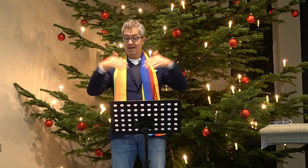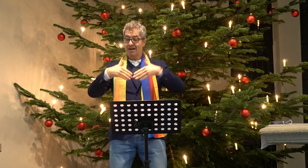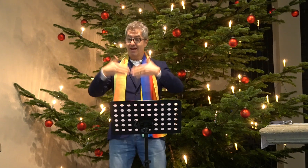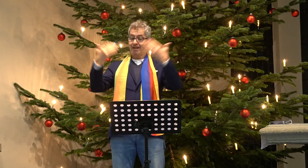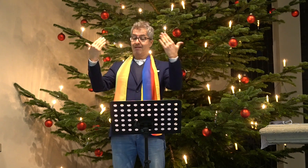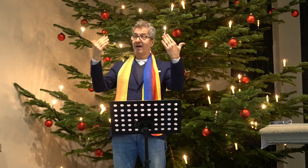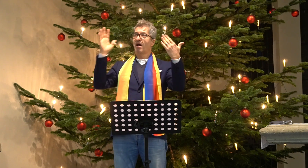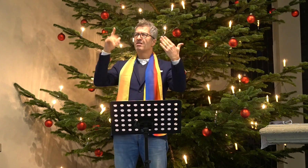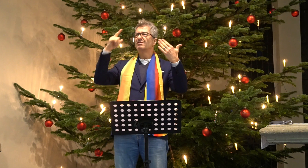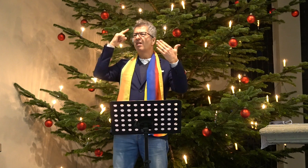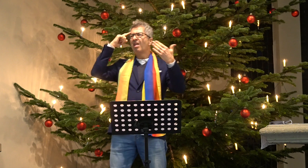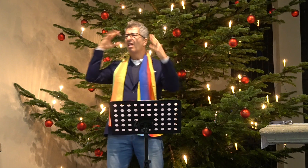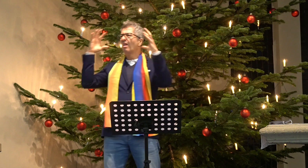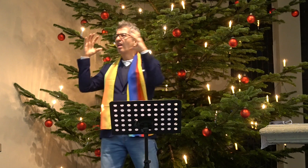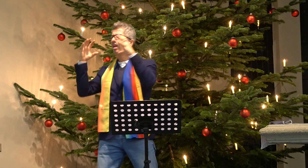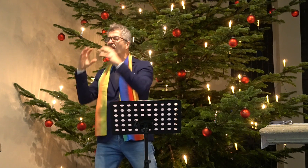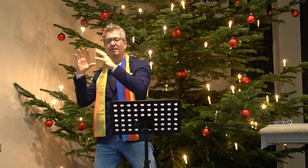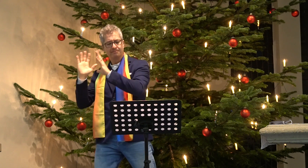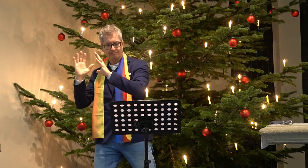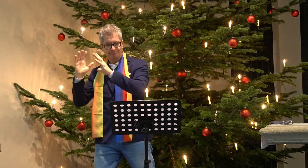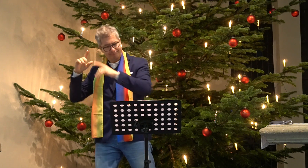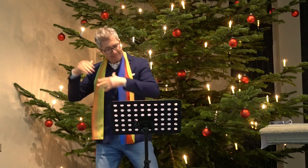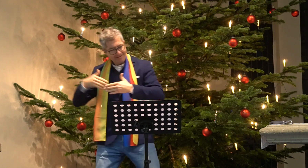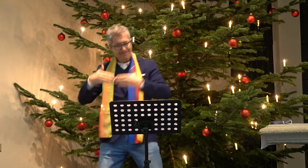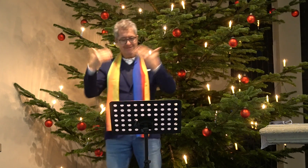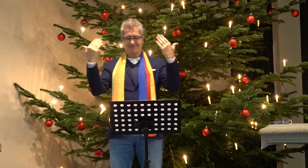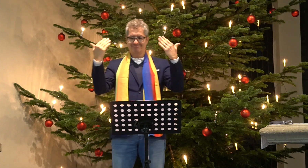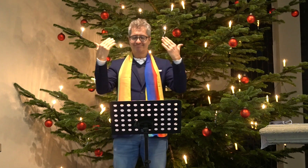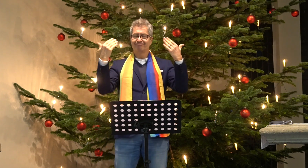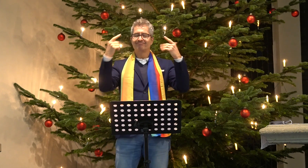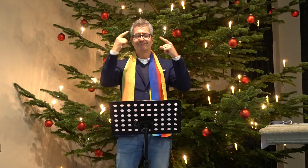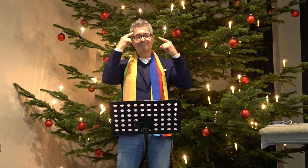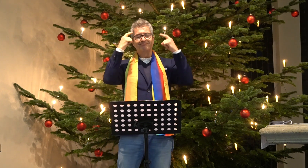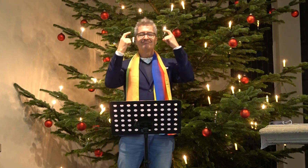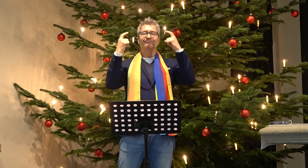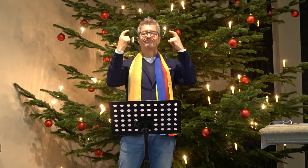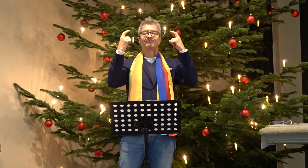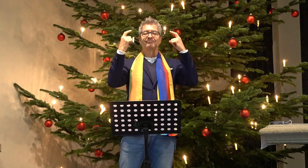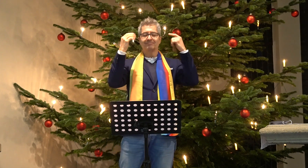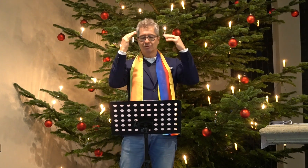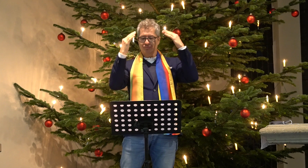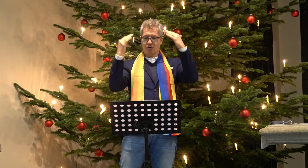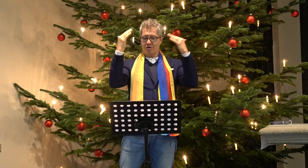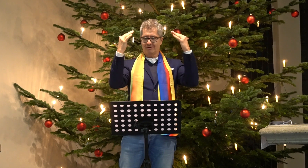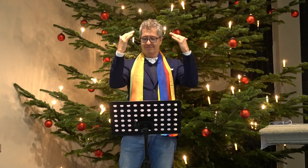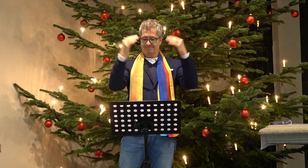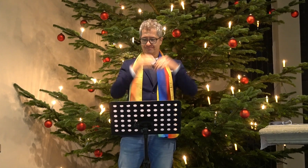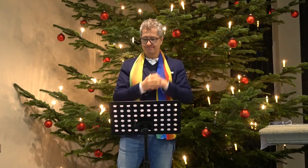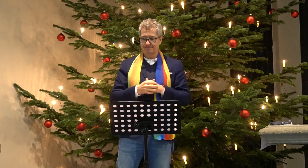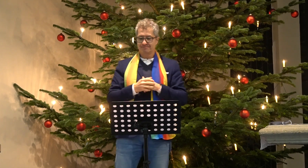Heller als unsere dunklen Gedanken und Sorgen.